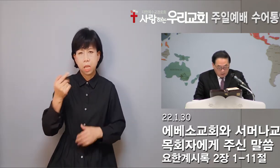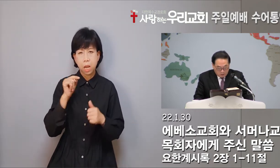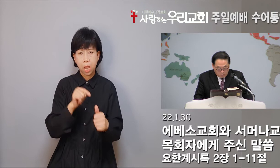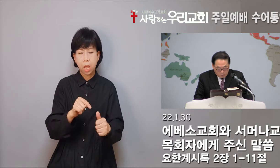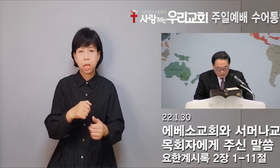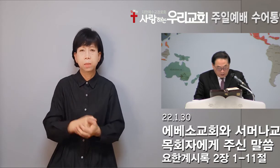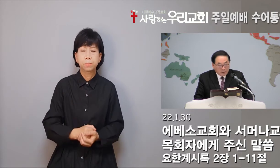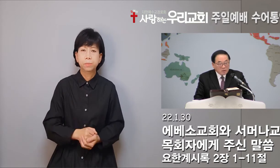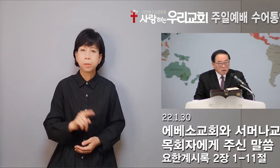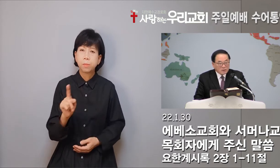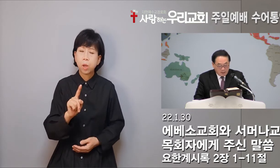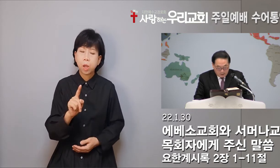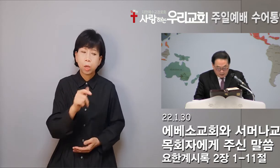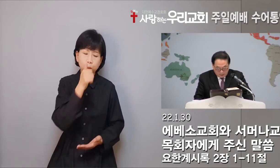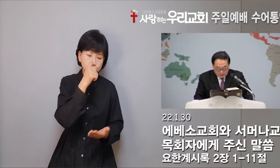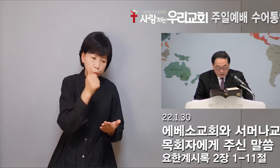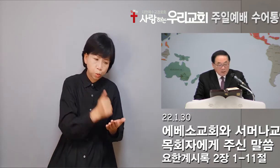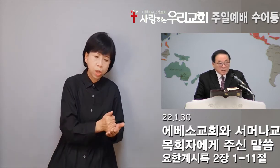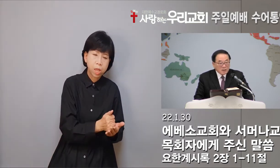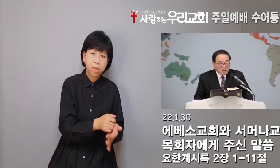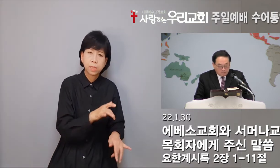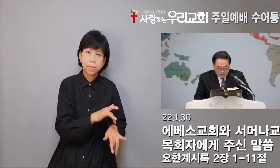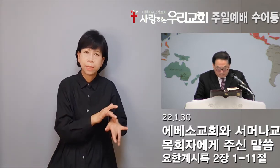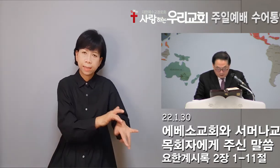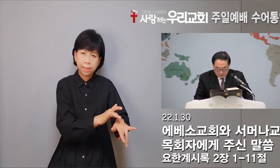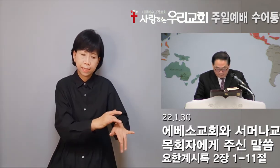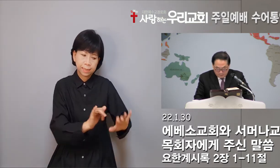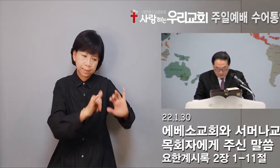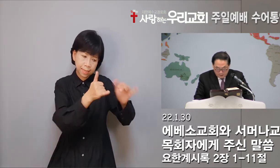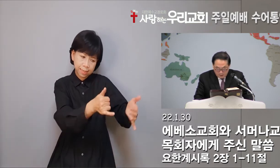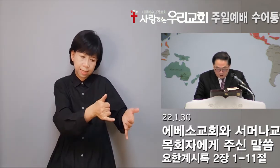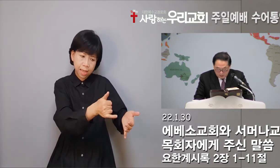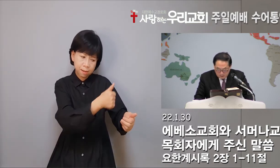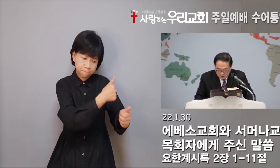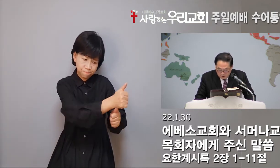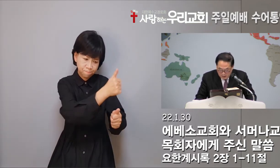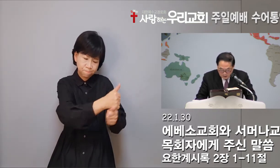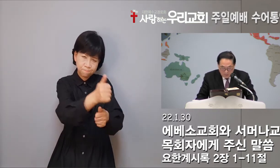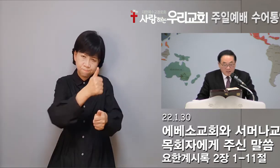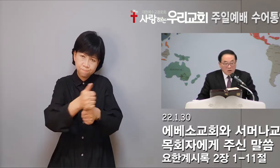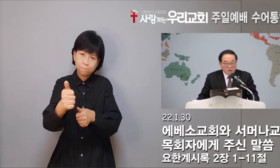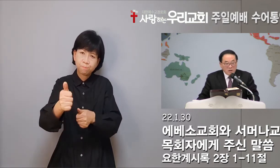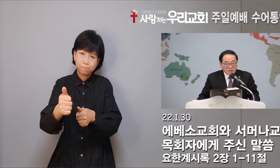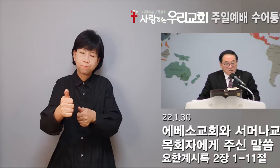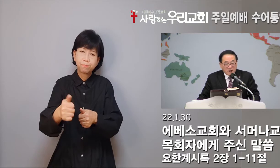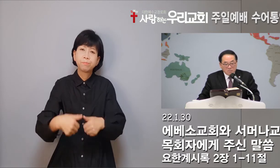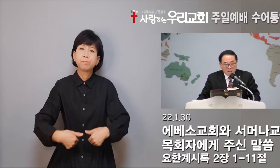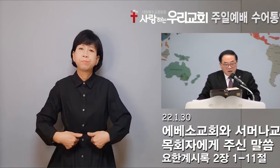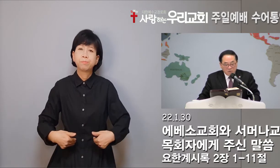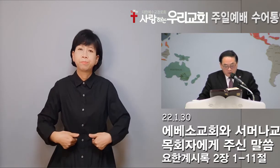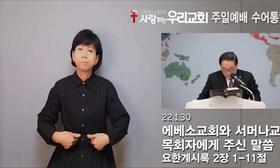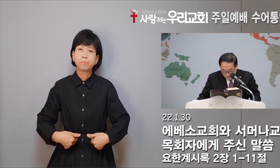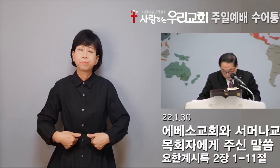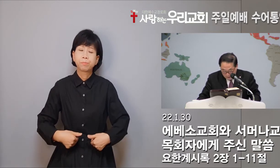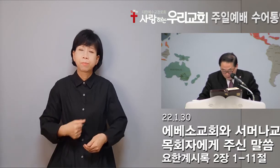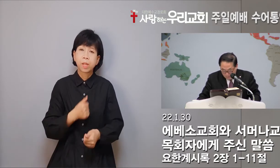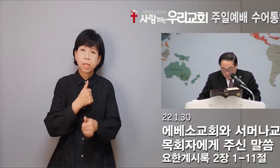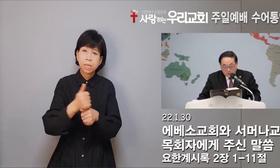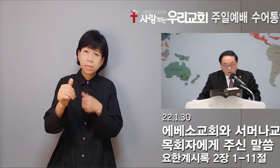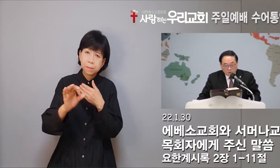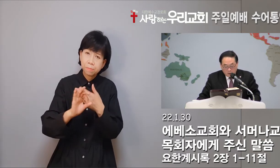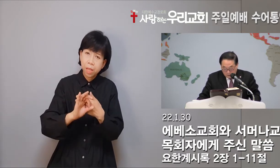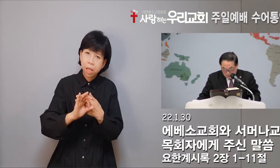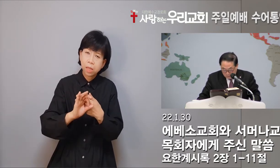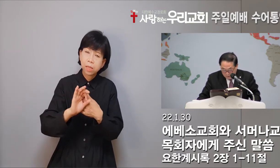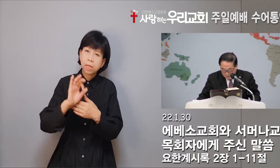말은 죄와 사탄과 세상에서 이기라는 말입니다. 이기는 자는 하나님의 낙원에 있는 생명나무 열매를